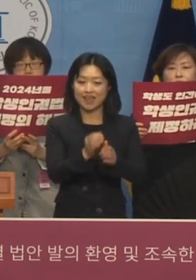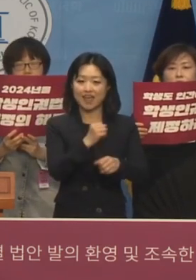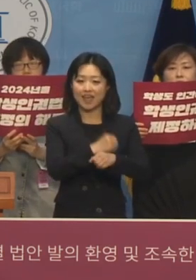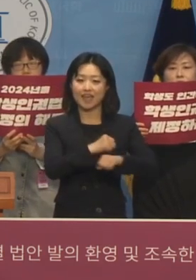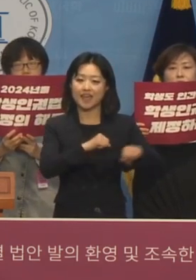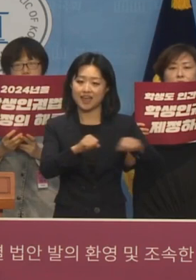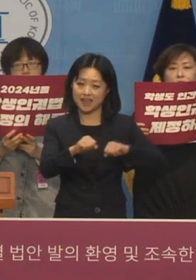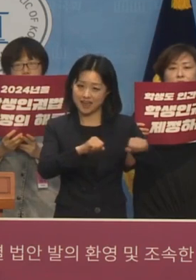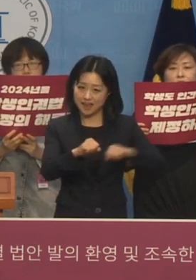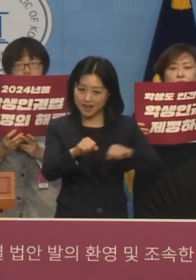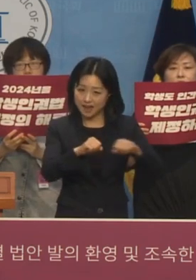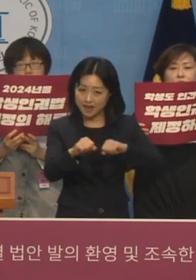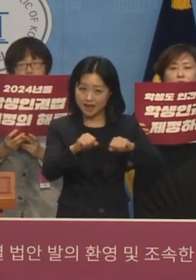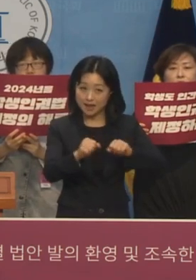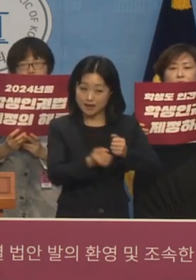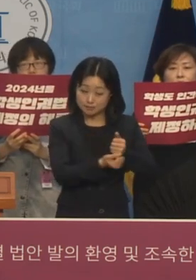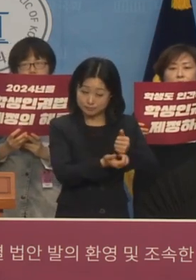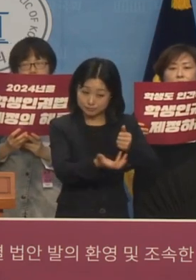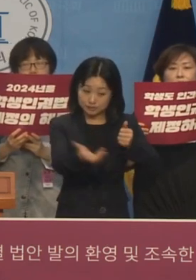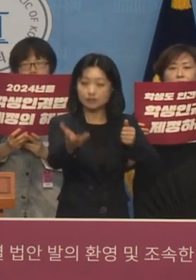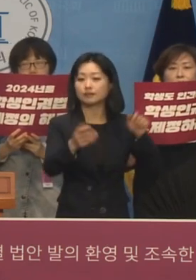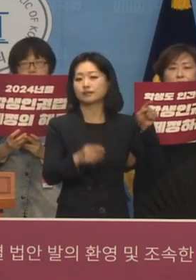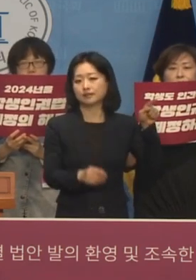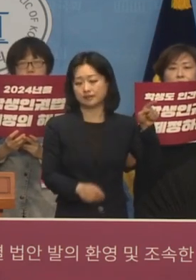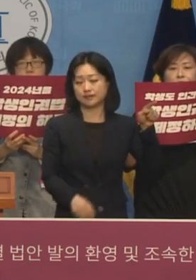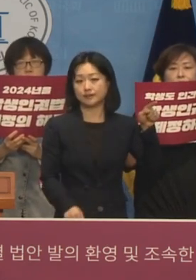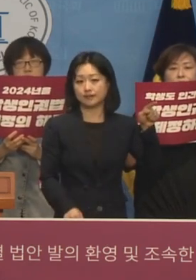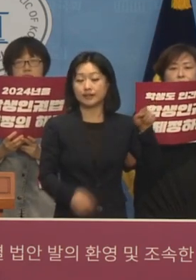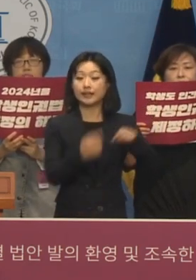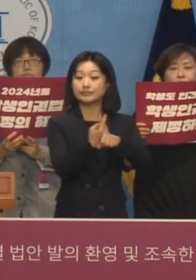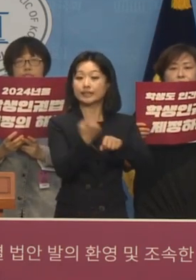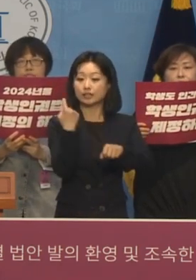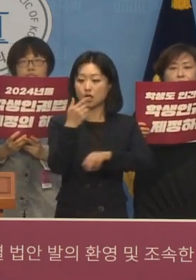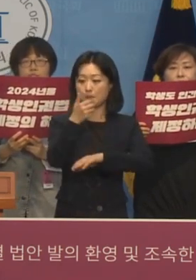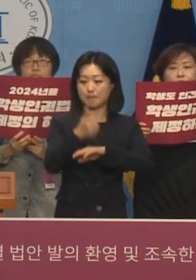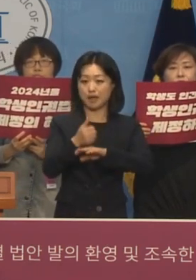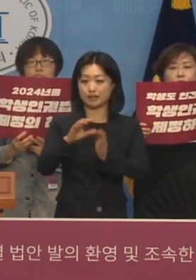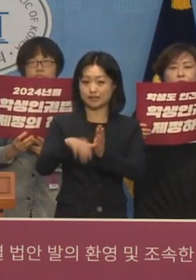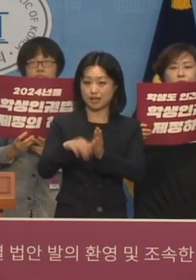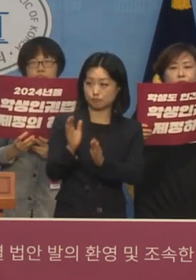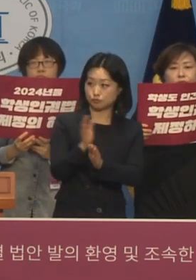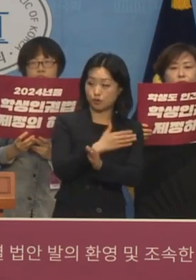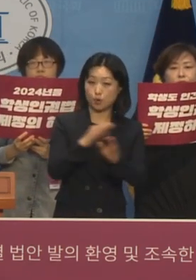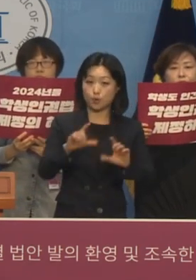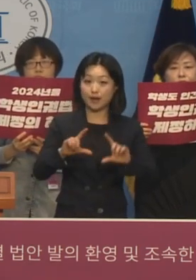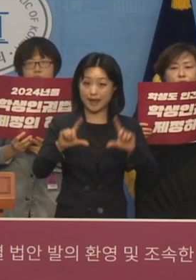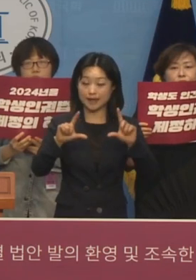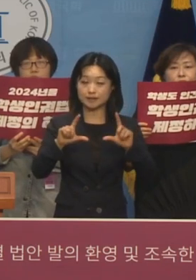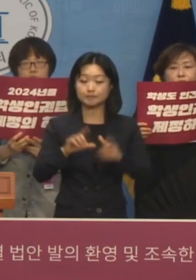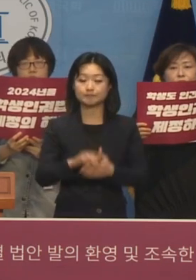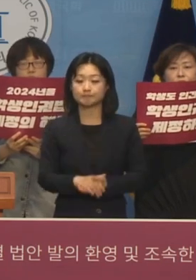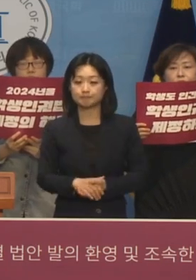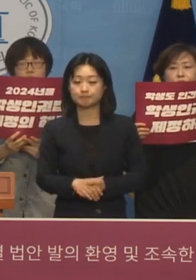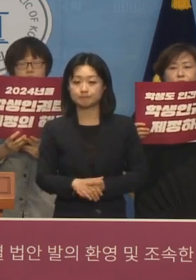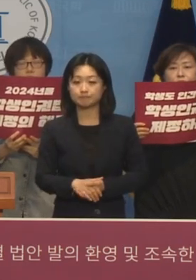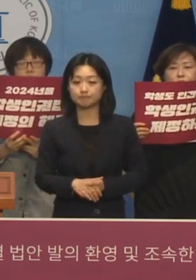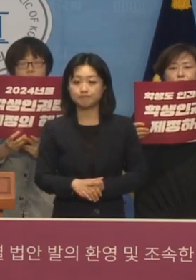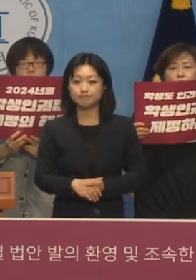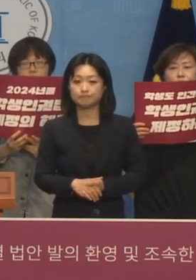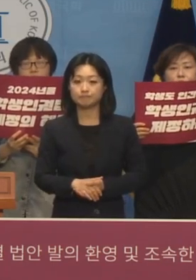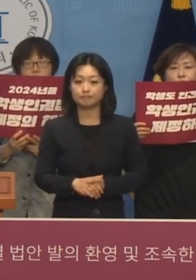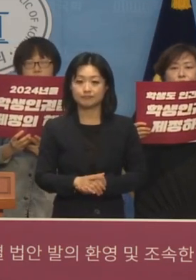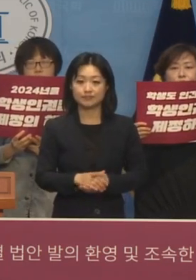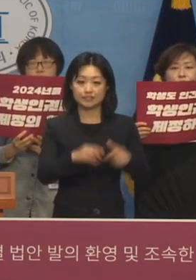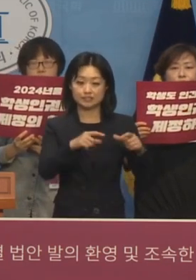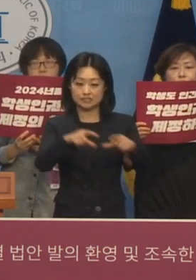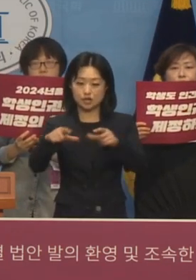움직임으로 나타나기 시작했습니다. 작년 말부터 올해 초까지 지금 그나마